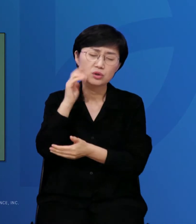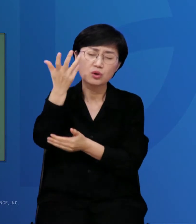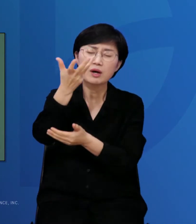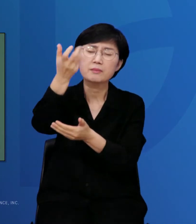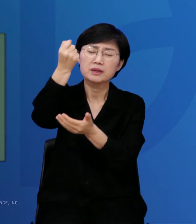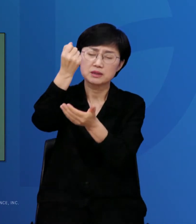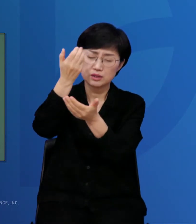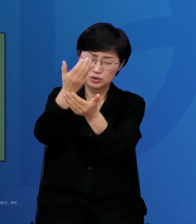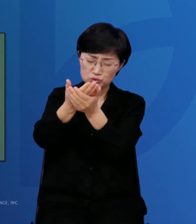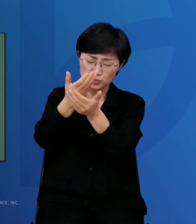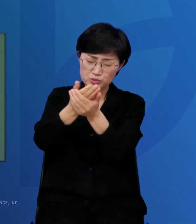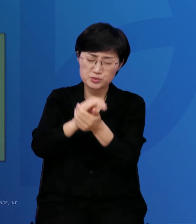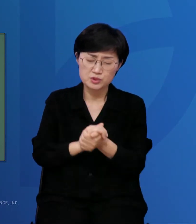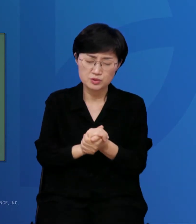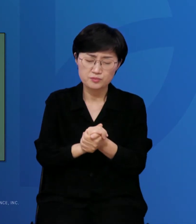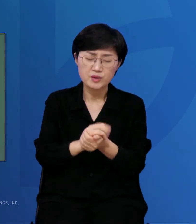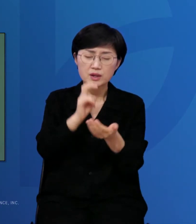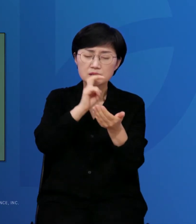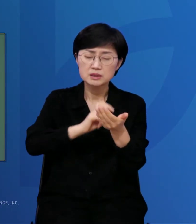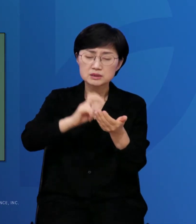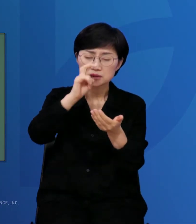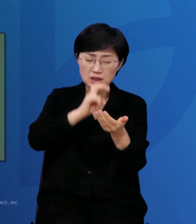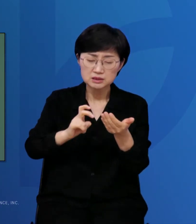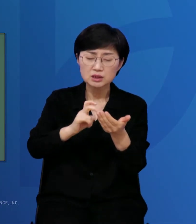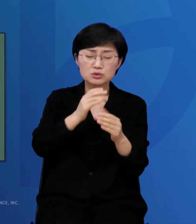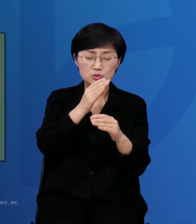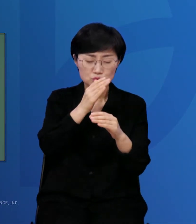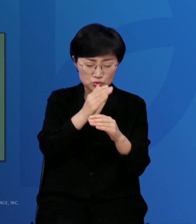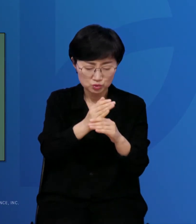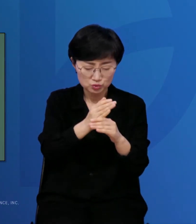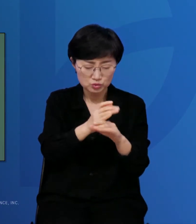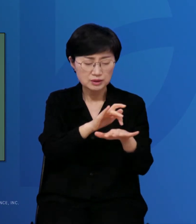받으시며 사단이 결박되고